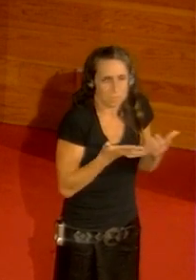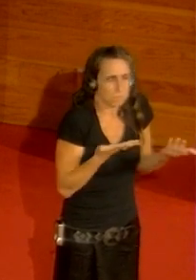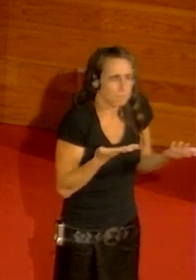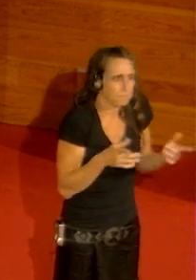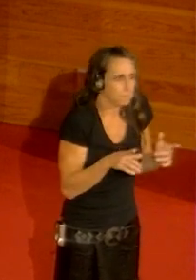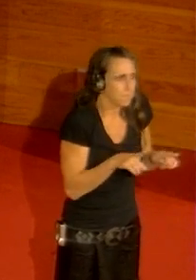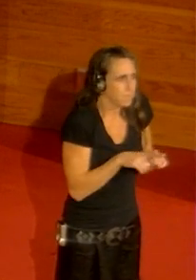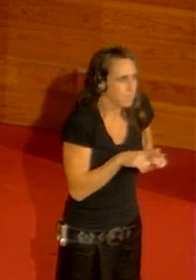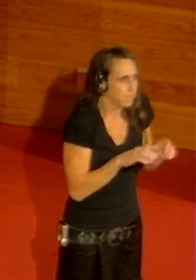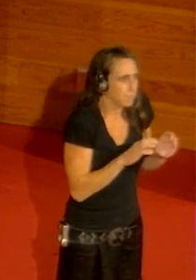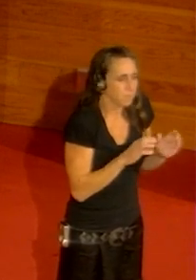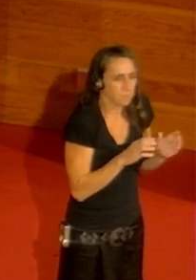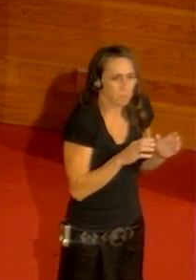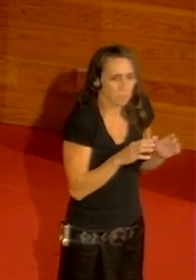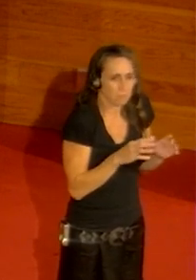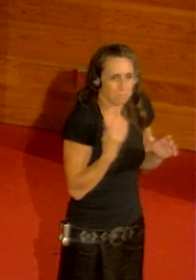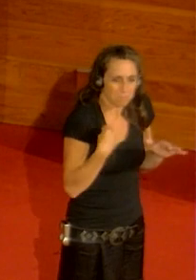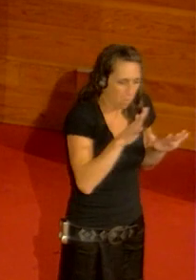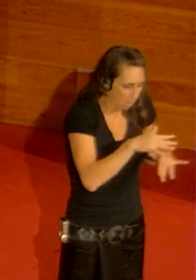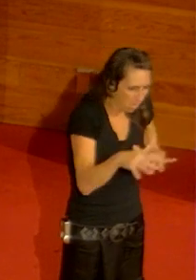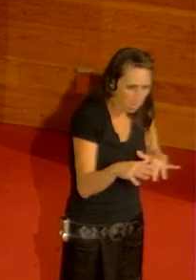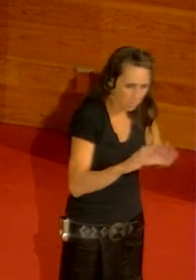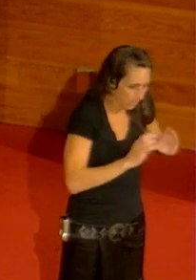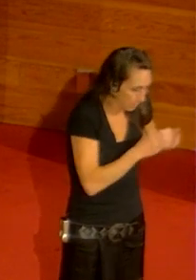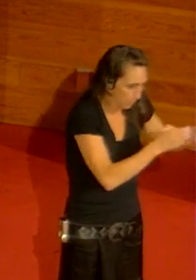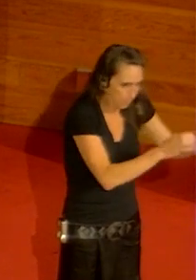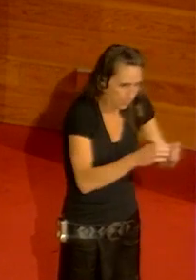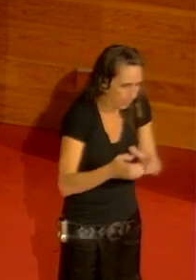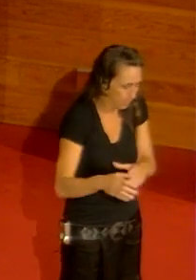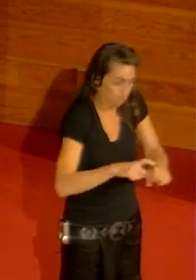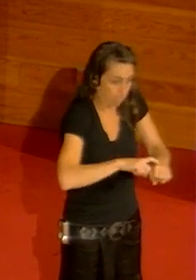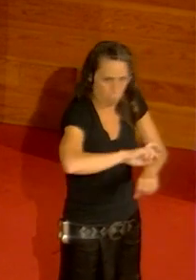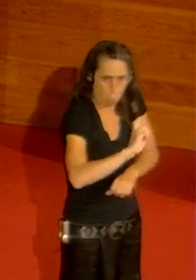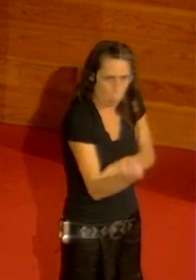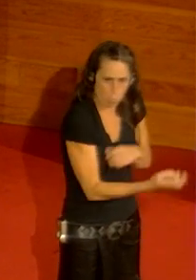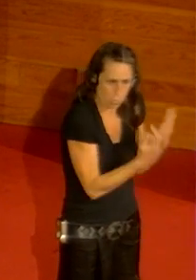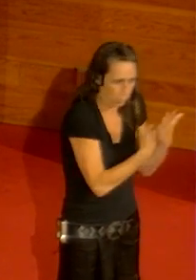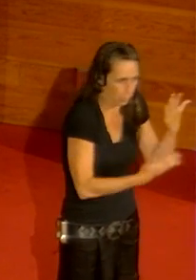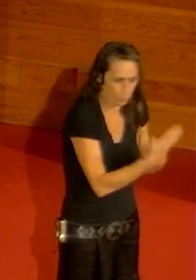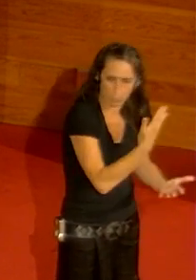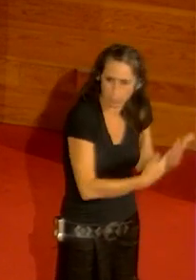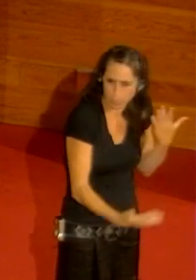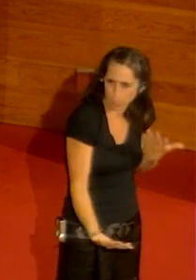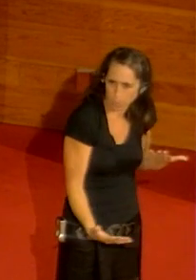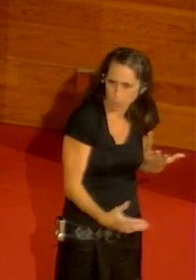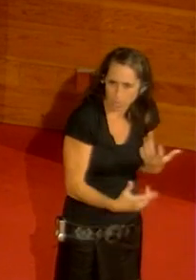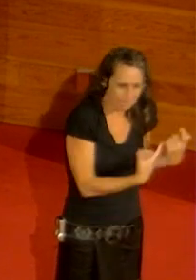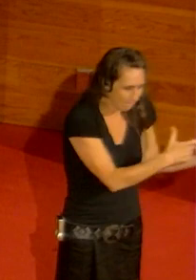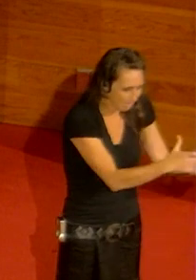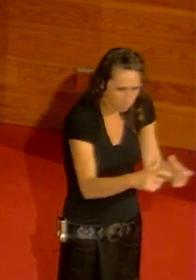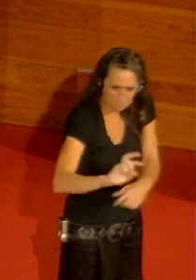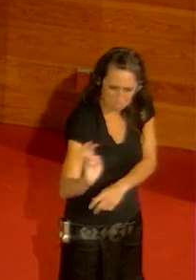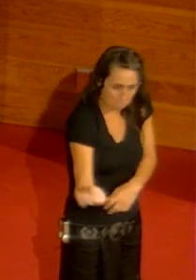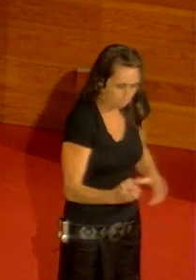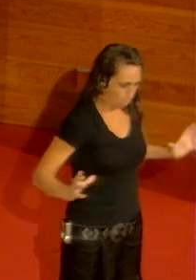colectivo muy variado el que ha salido o sea lo curioso de estas protestas o bueno el curso lo llamativo es que haglutinado a sectores muy diversos